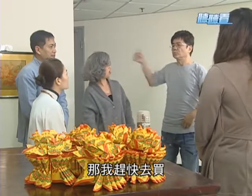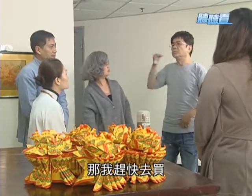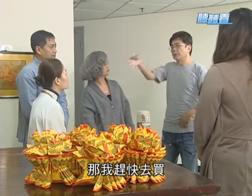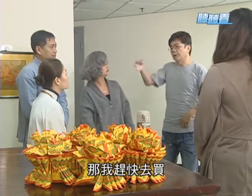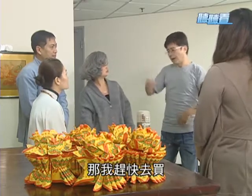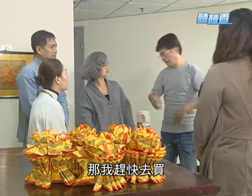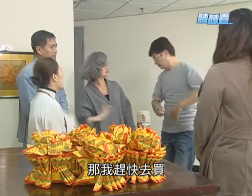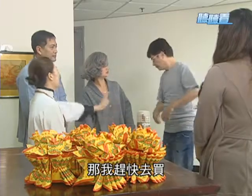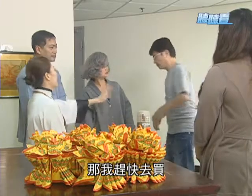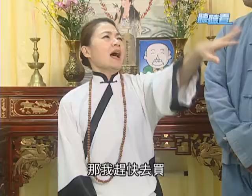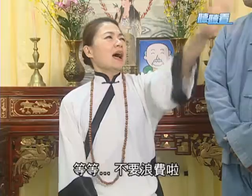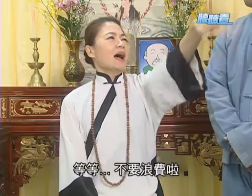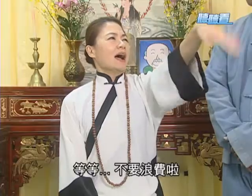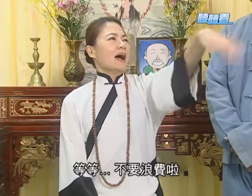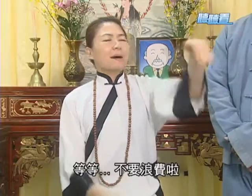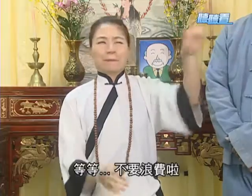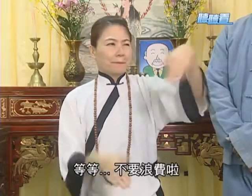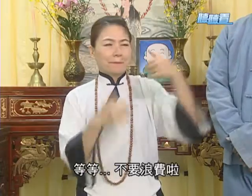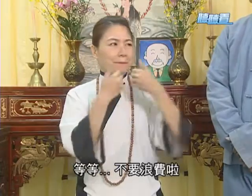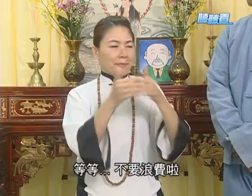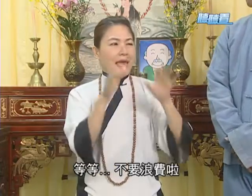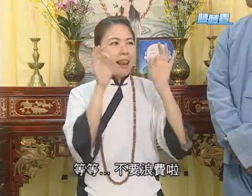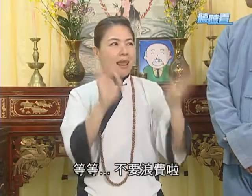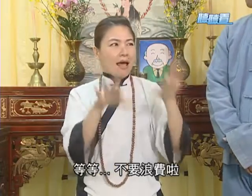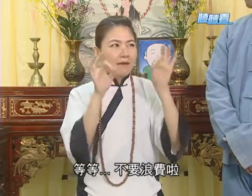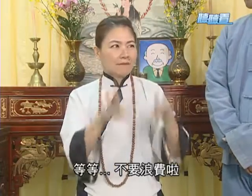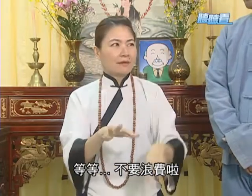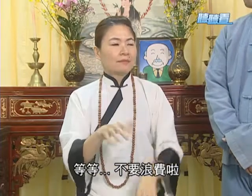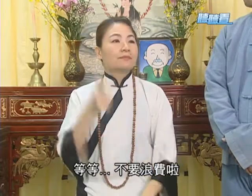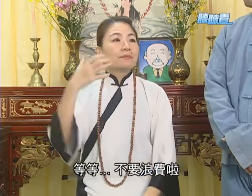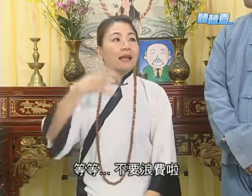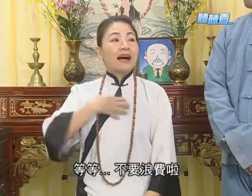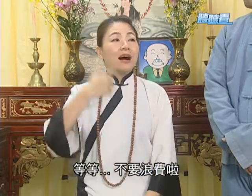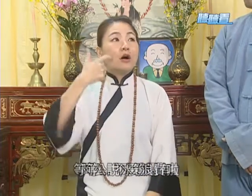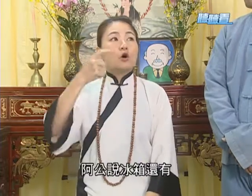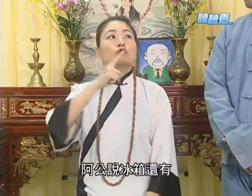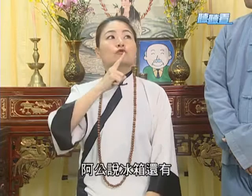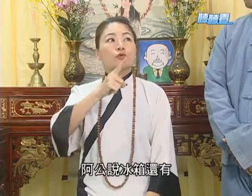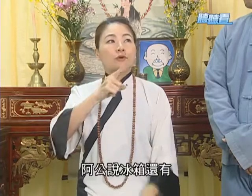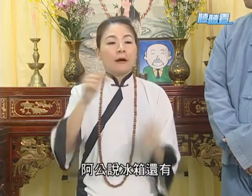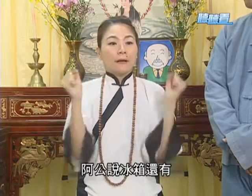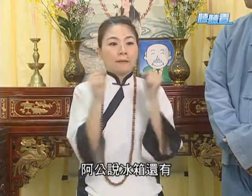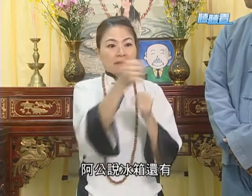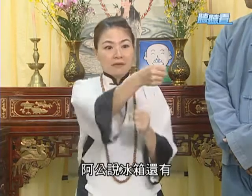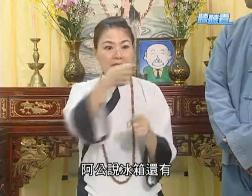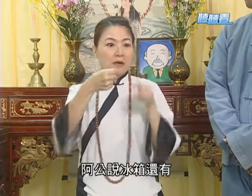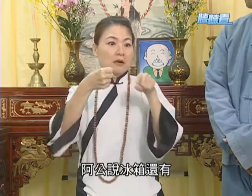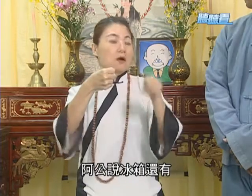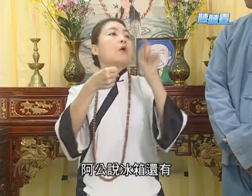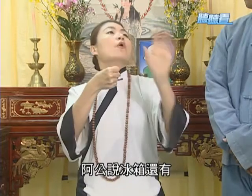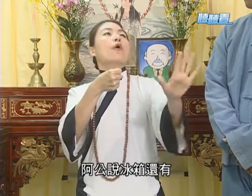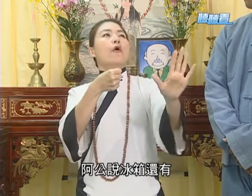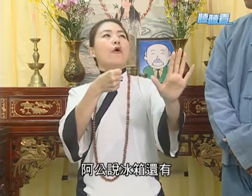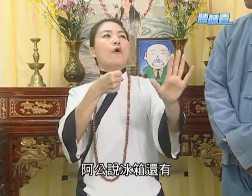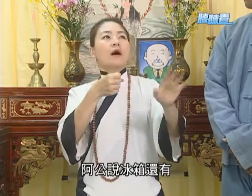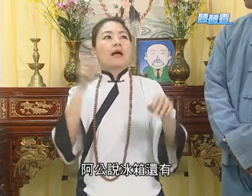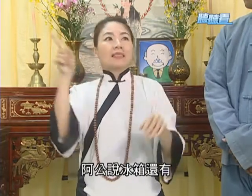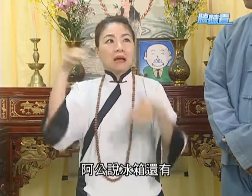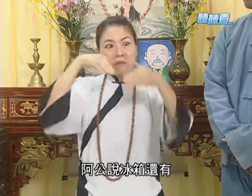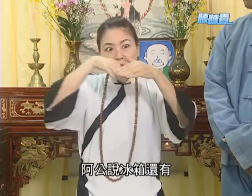那我赶快去买啊。 哎，等等，不要浪费啦。阿公说，冰箱还有，